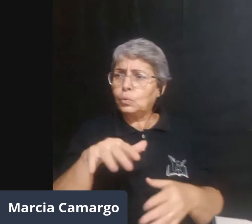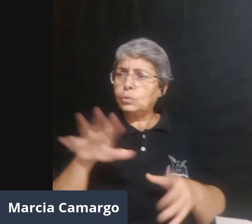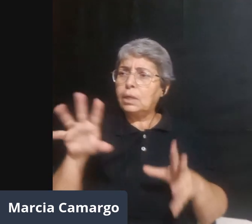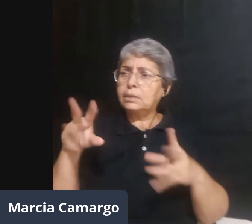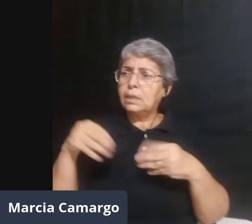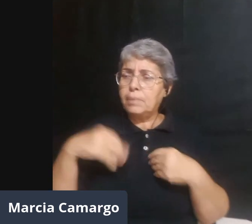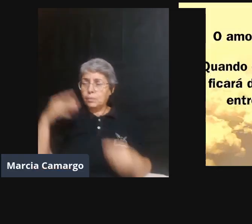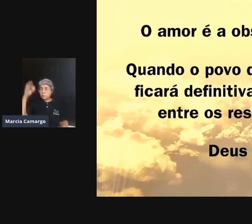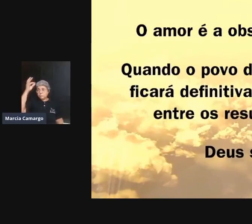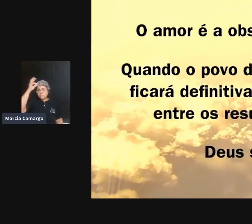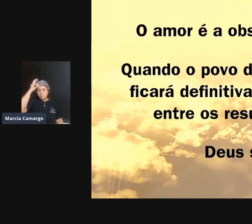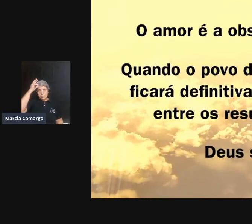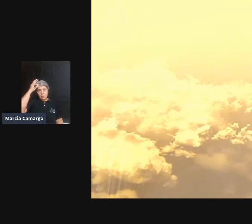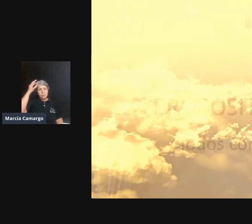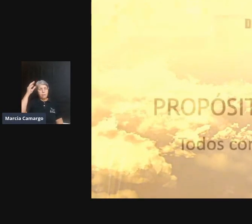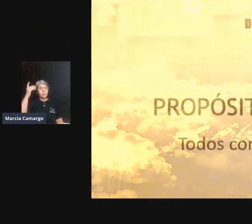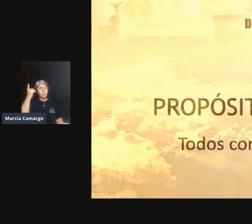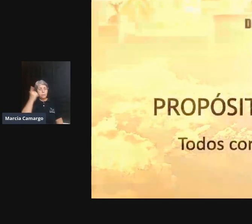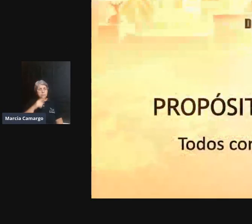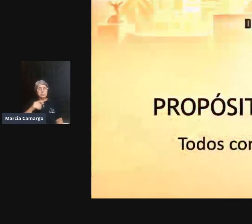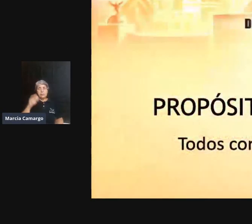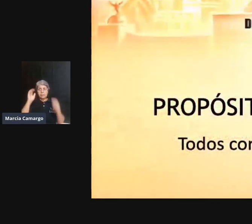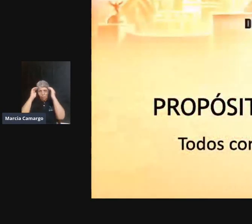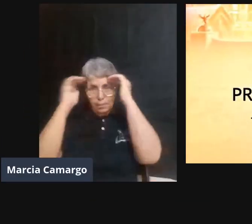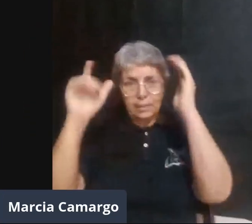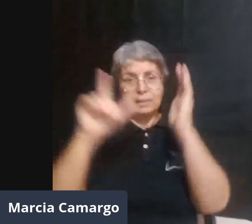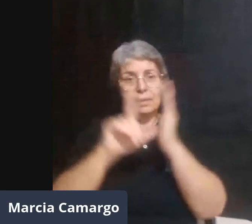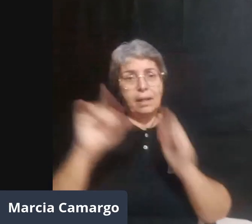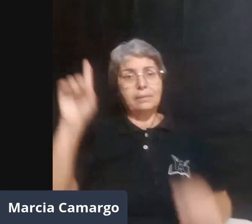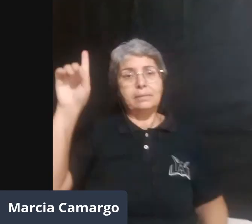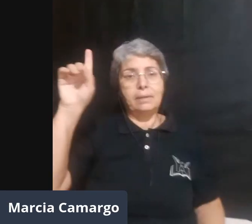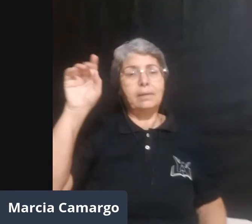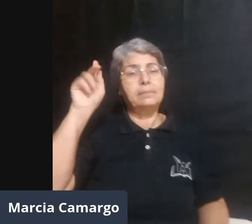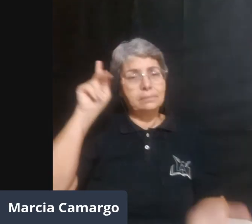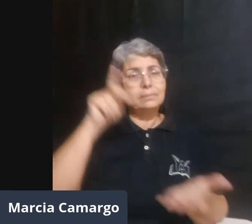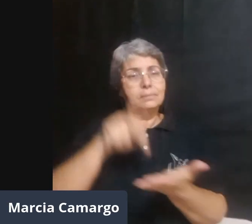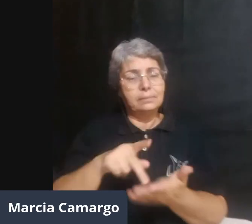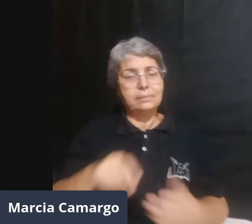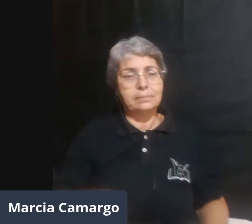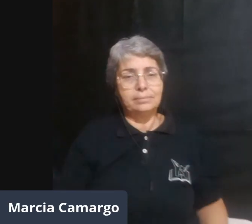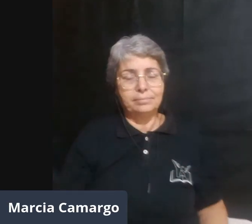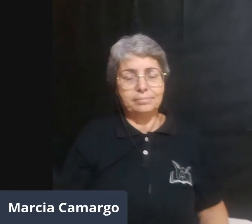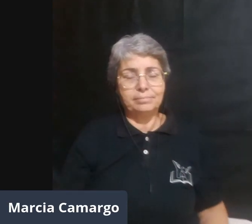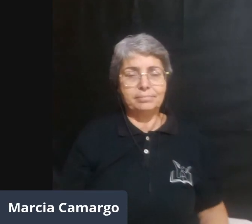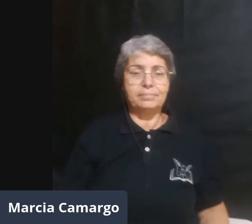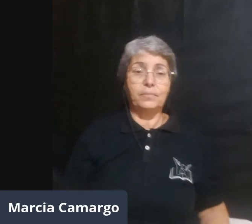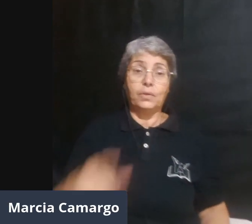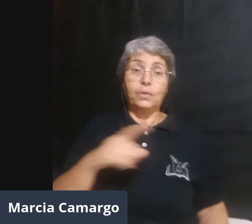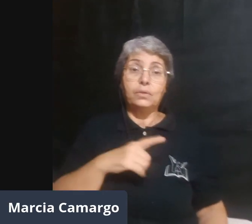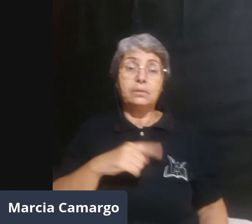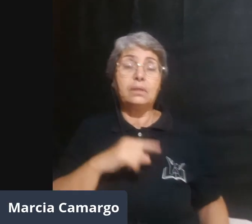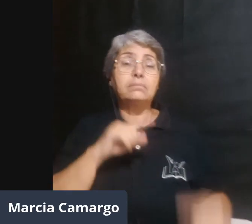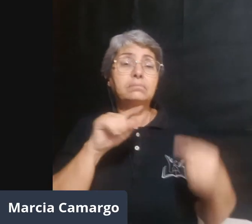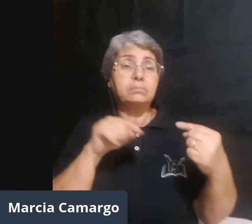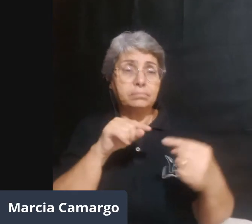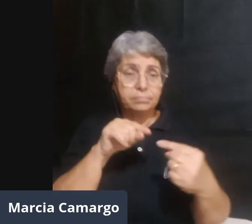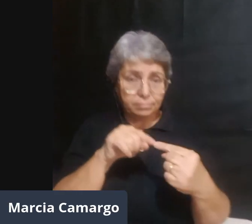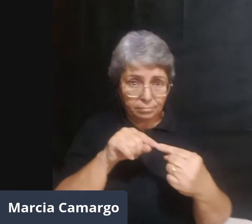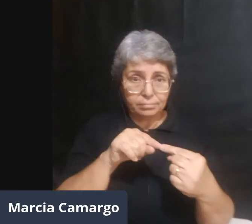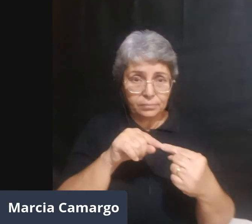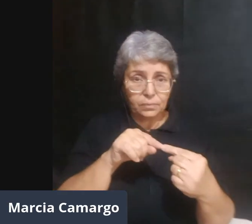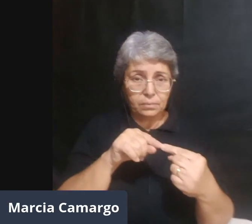e a paz poderá ser restituída. Propósito secundário: os súditos contemplam.